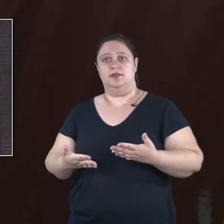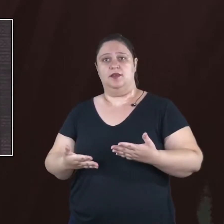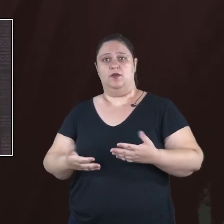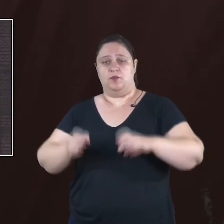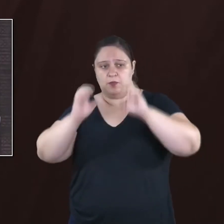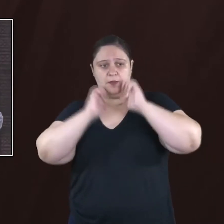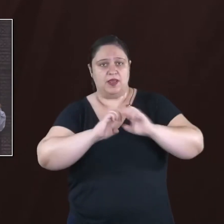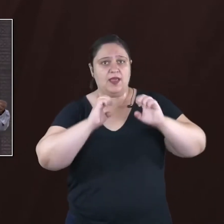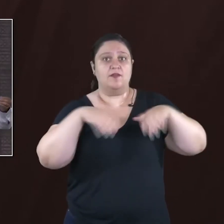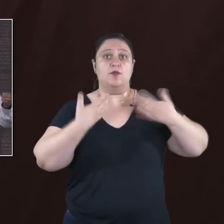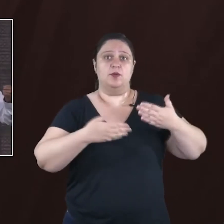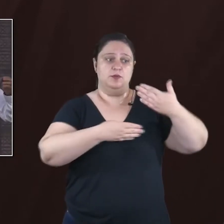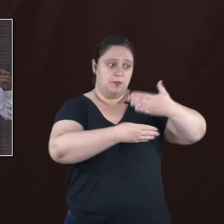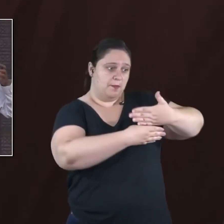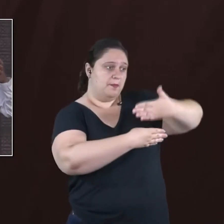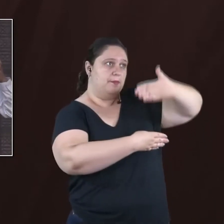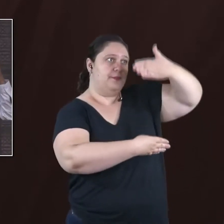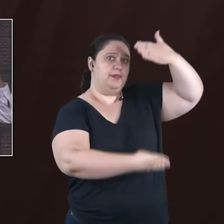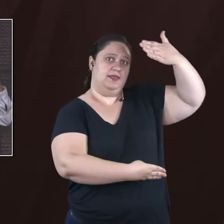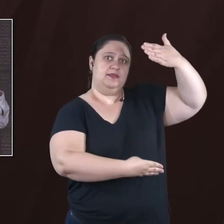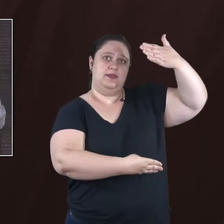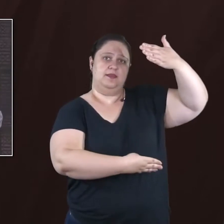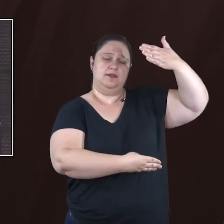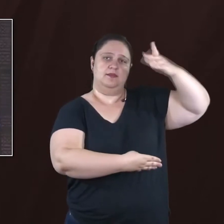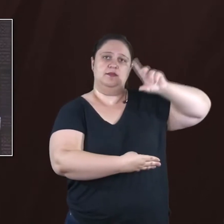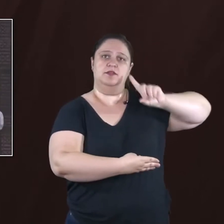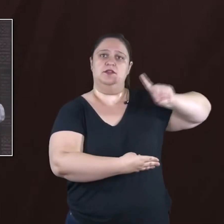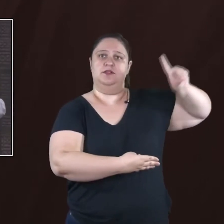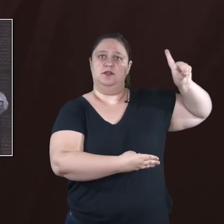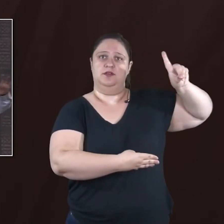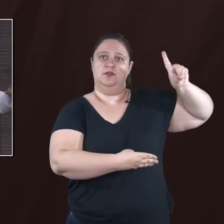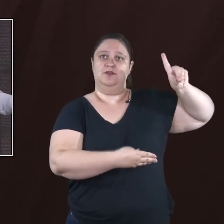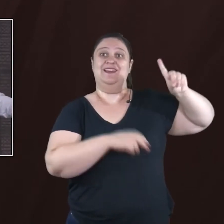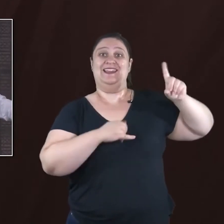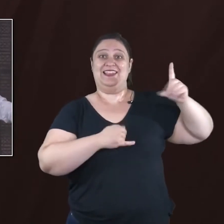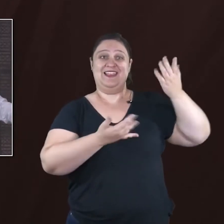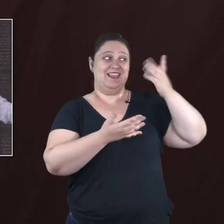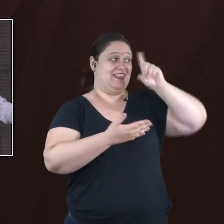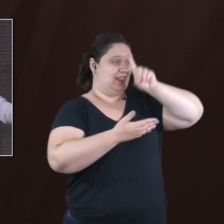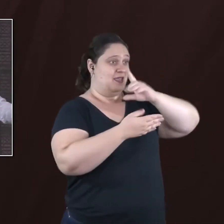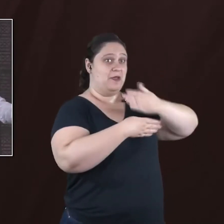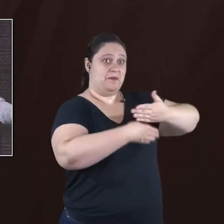Irmãos, se a gente perder a presença de Deus, nós perdemos tudo.